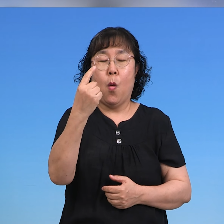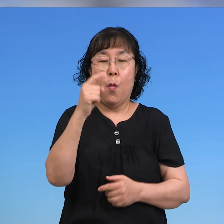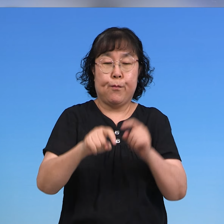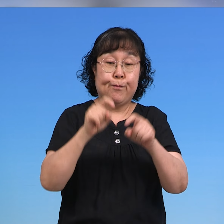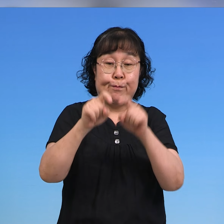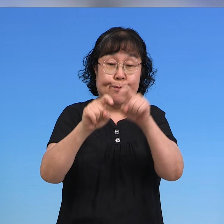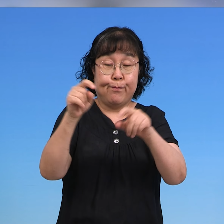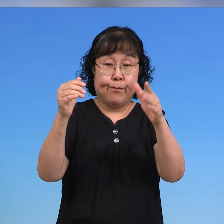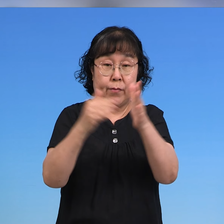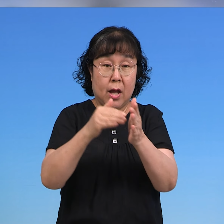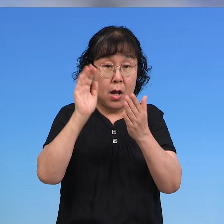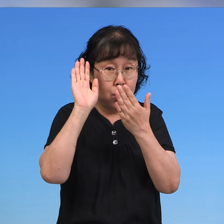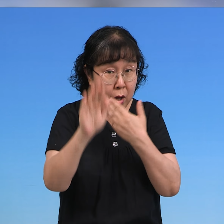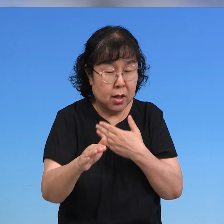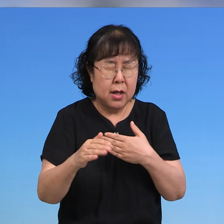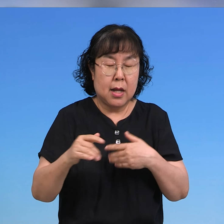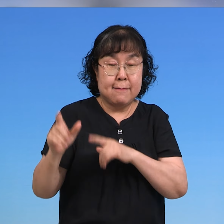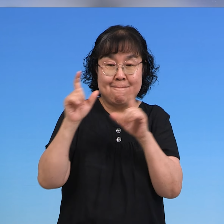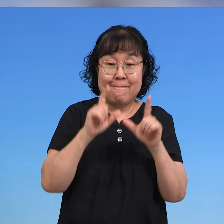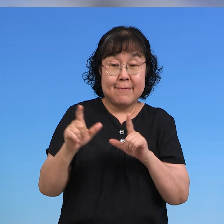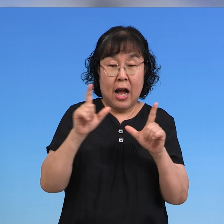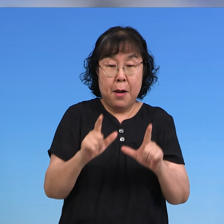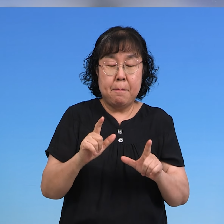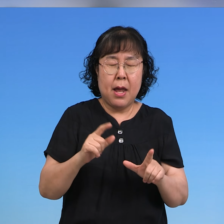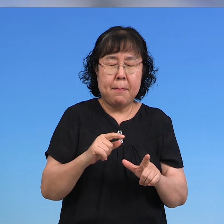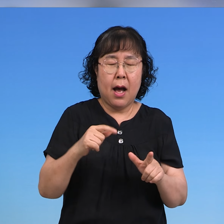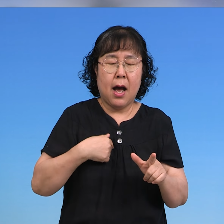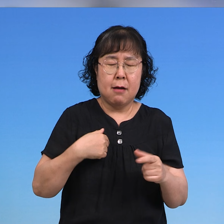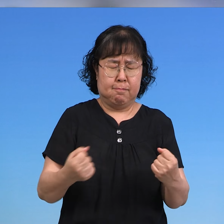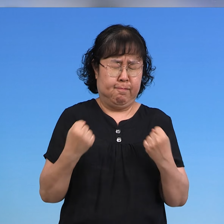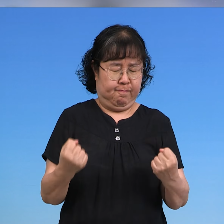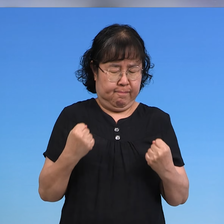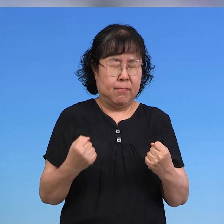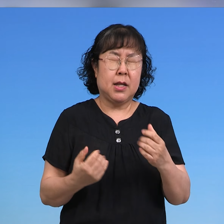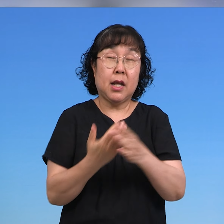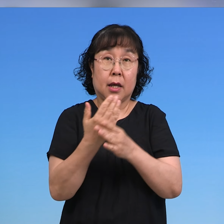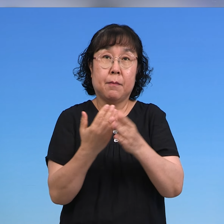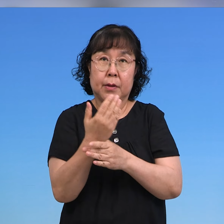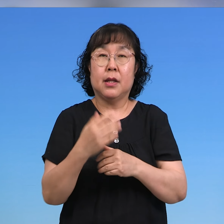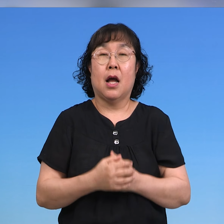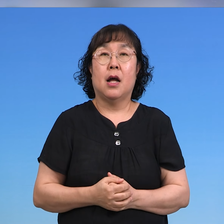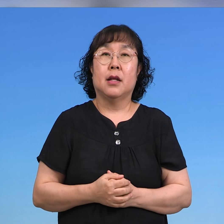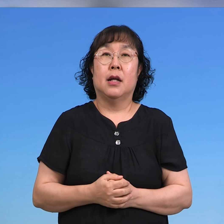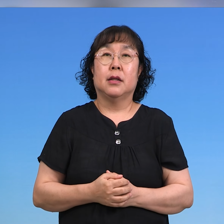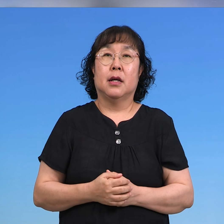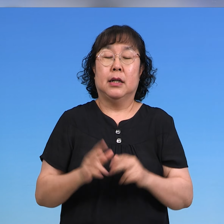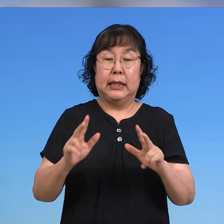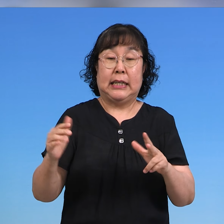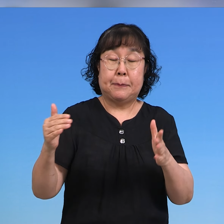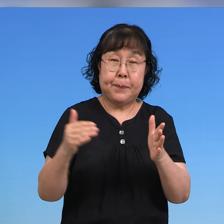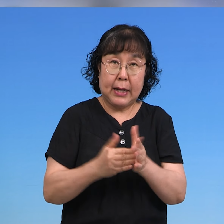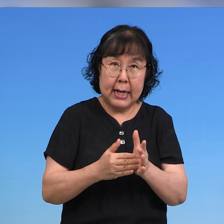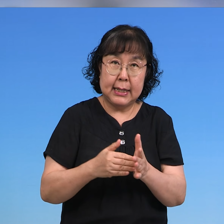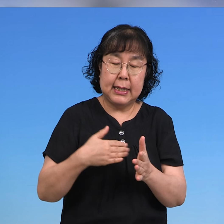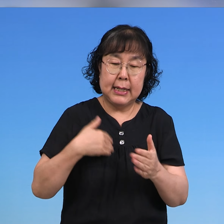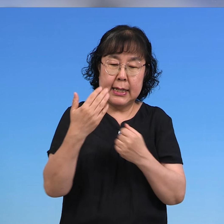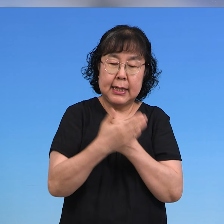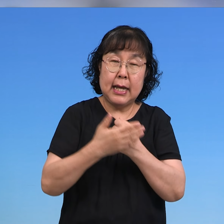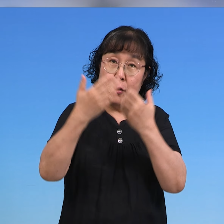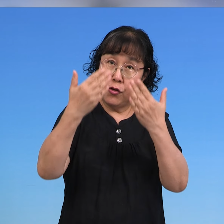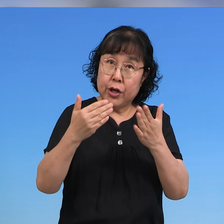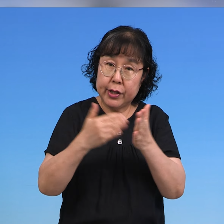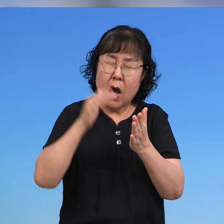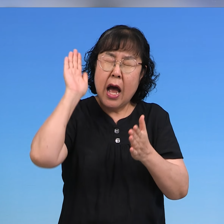생겨요. 와, 이게 정말 하나님이 지금까지 은혜 주셨는데 이 분당 우리 교회 이후에 뭐 얼마나 더 놀라운 일이